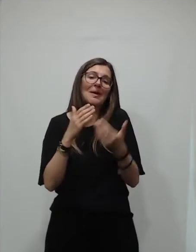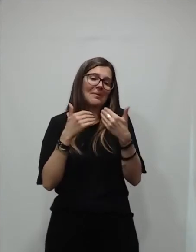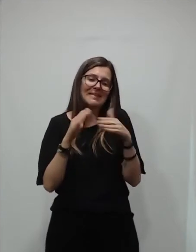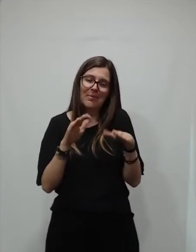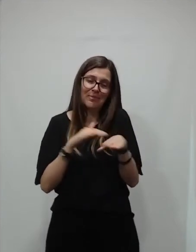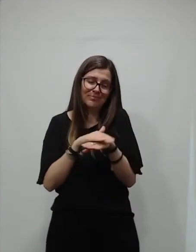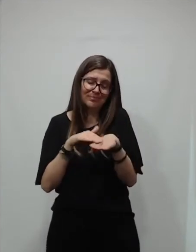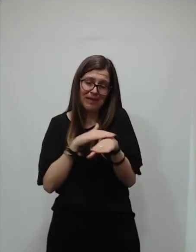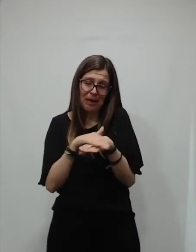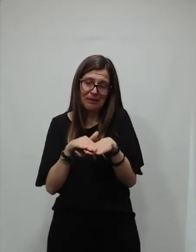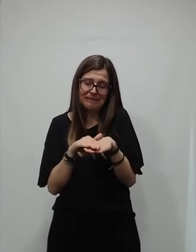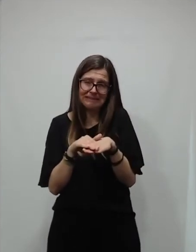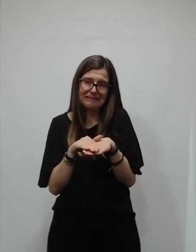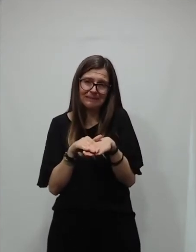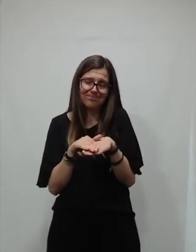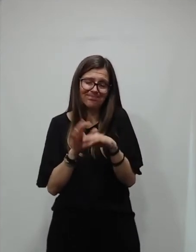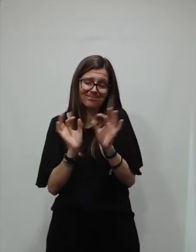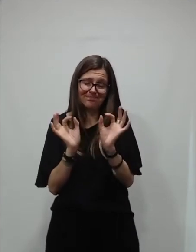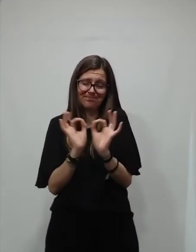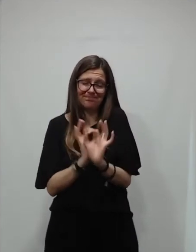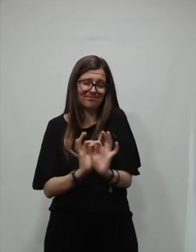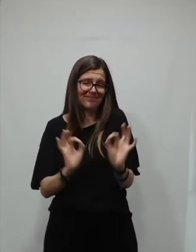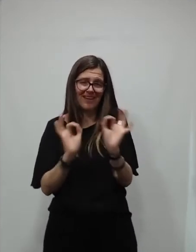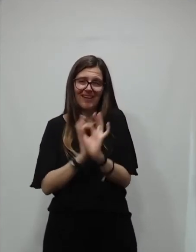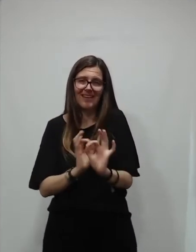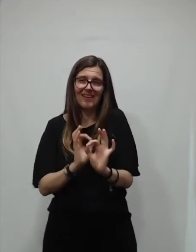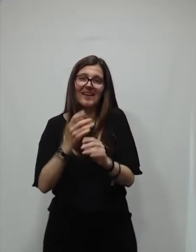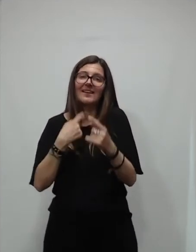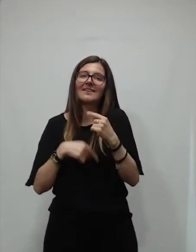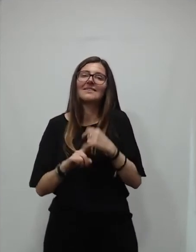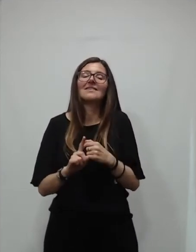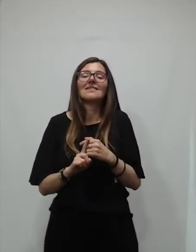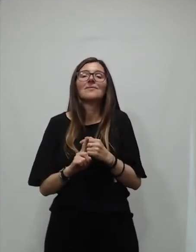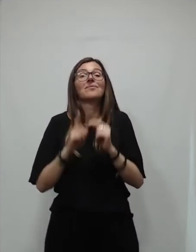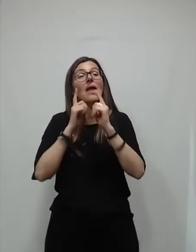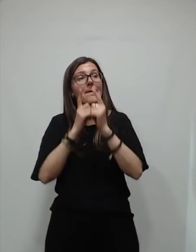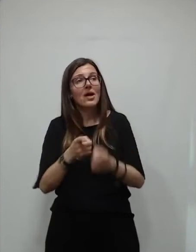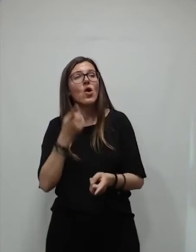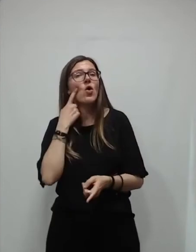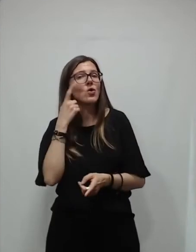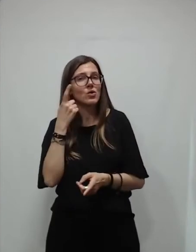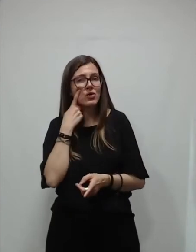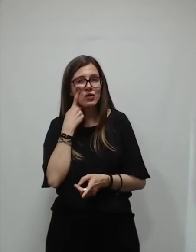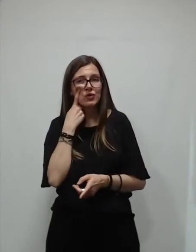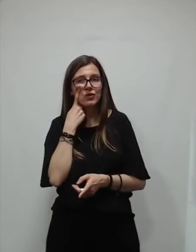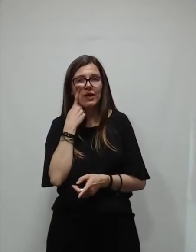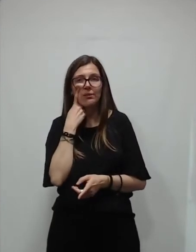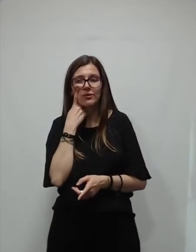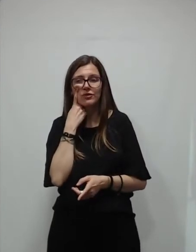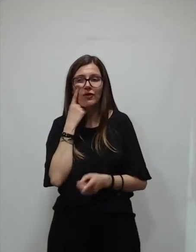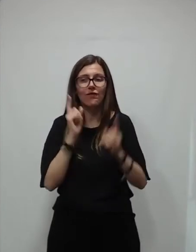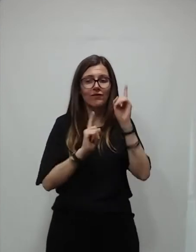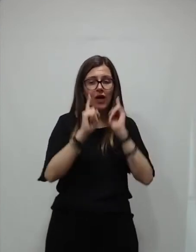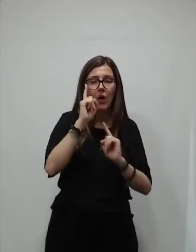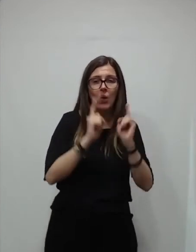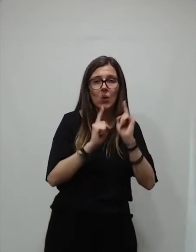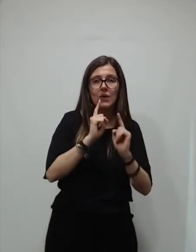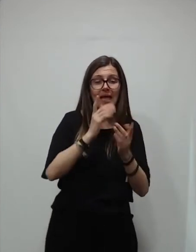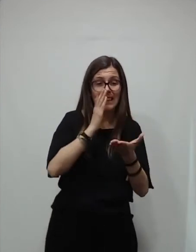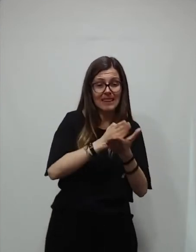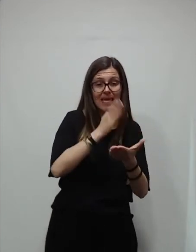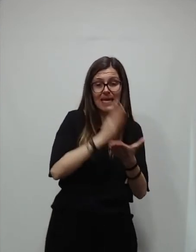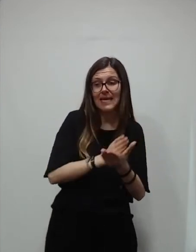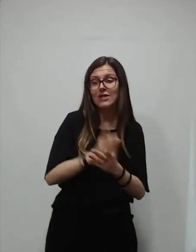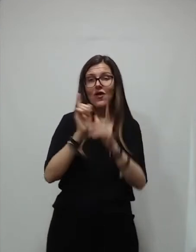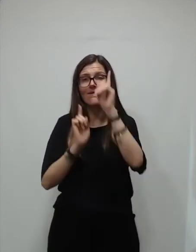Derecho que obedece a 1934. Además que también conocemos el vínculo Facultad de Medicina, Facultad de Derecho, ¿no? Son dos facultades